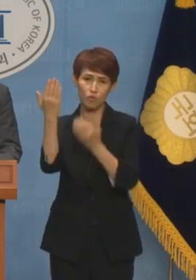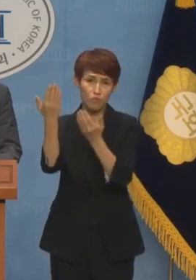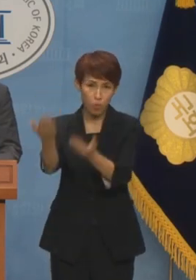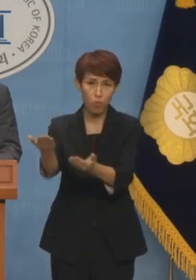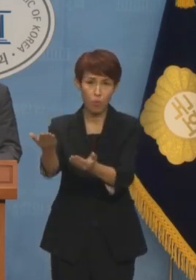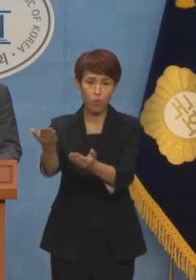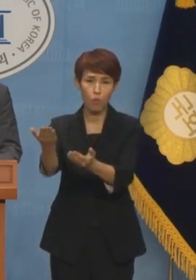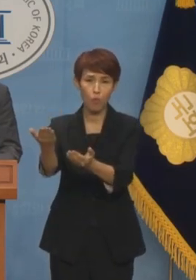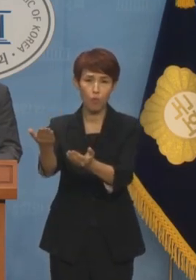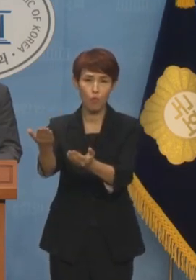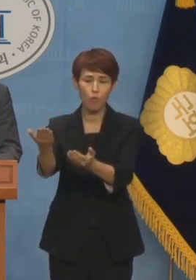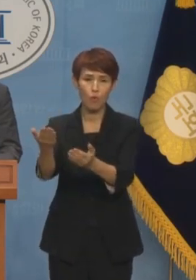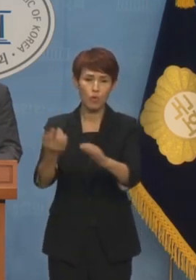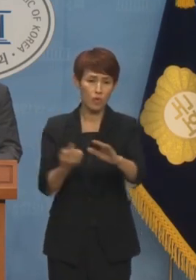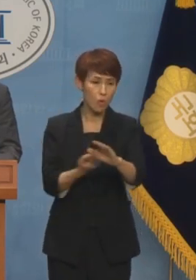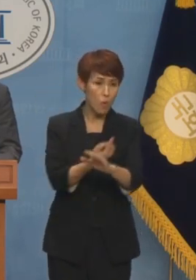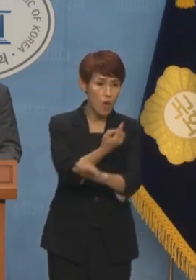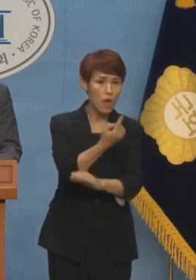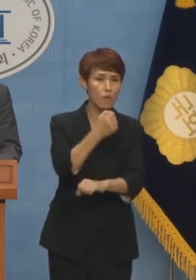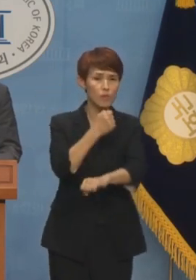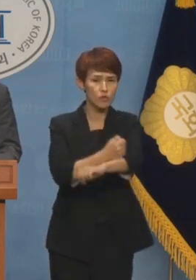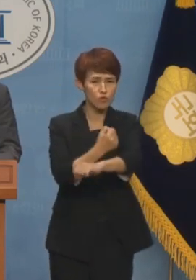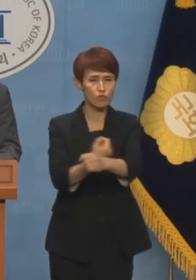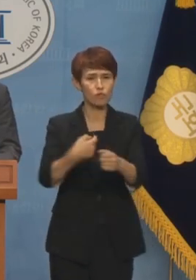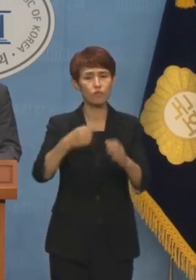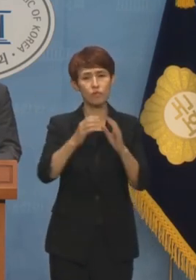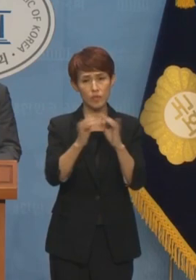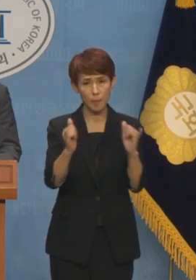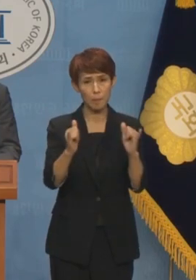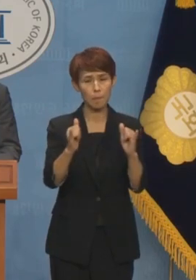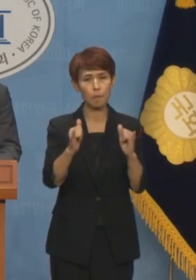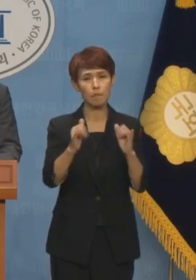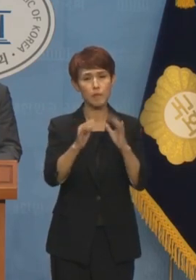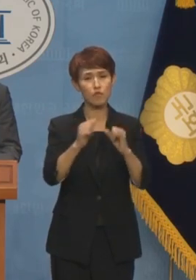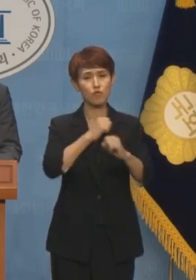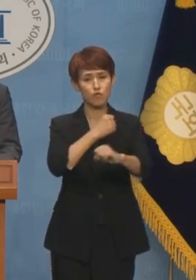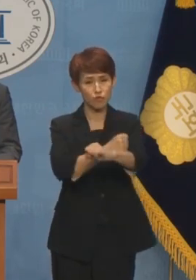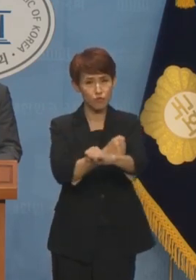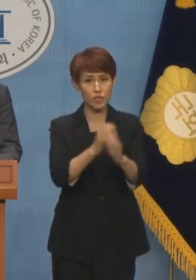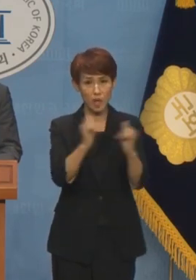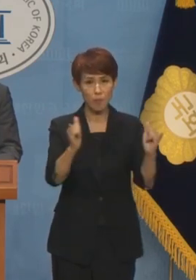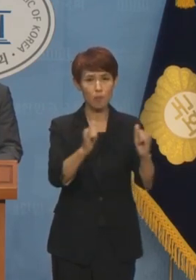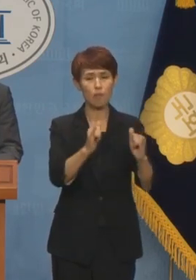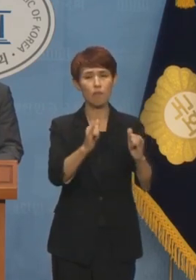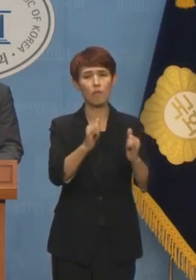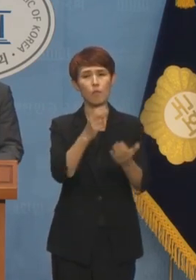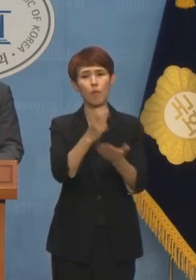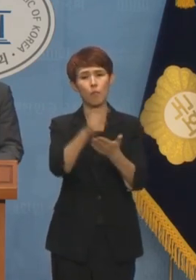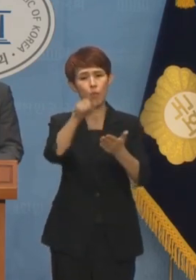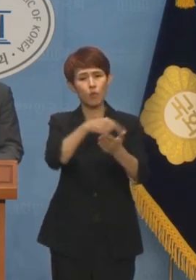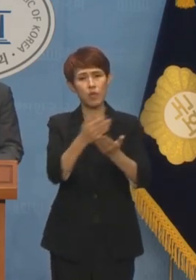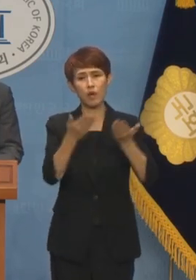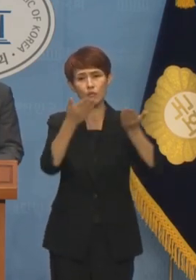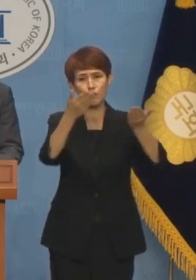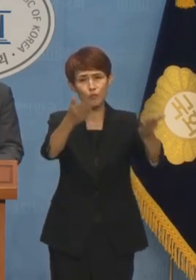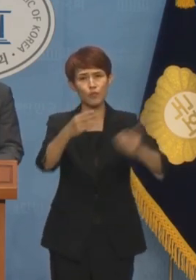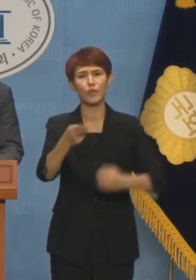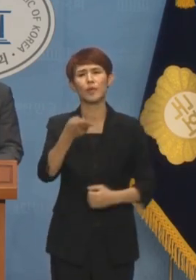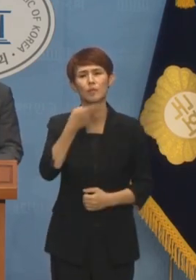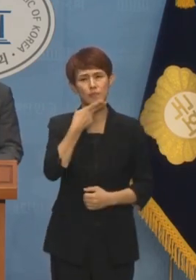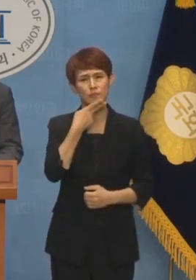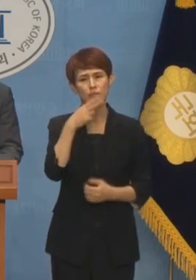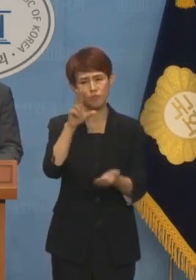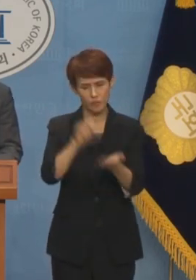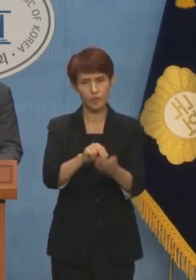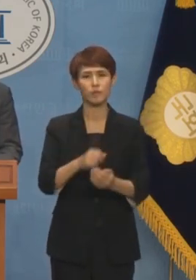예우하고 있을 뿐 그 외 민주화 운동 관련자에 대해서는 법률적 보상이 이루어지지 못하고